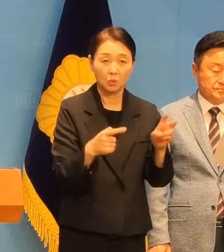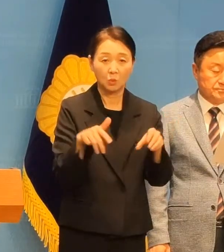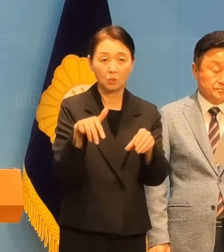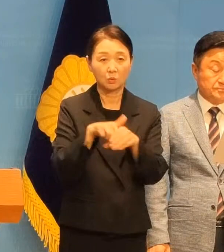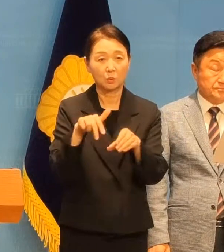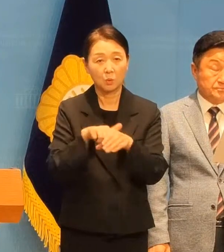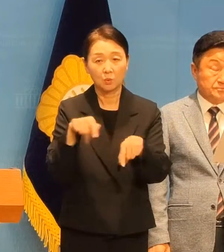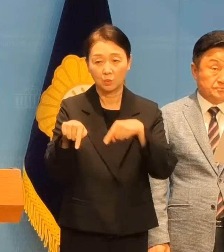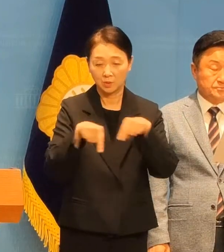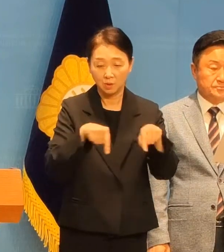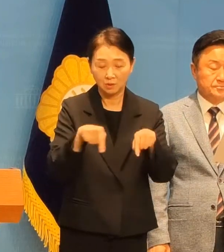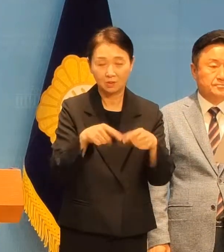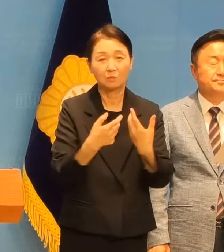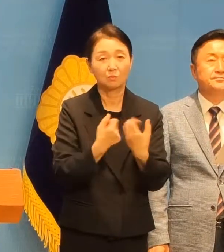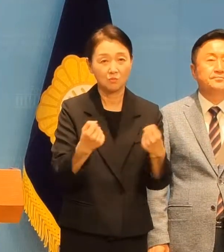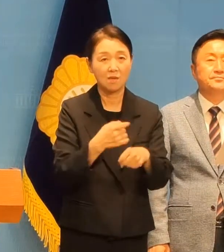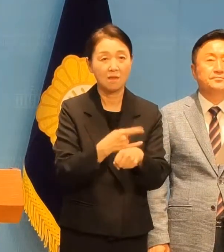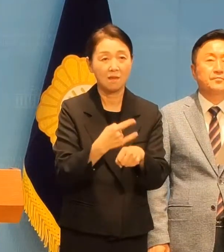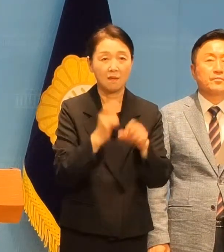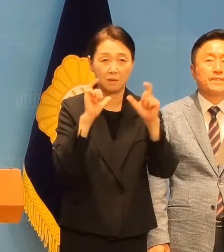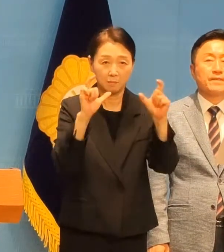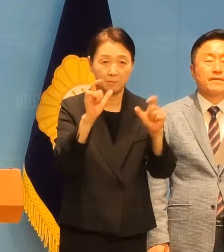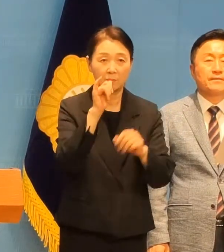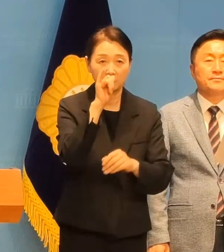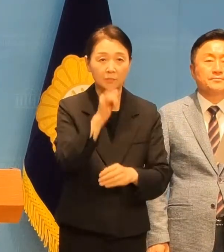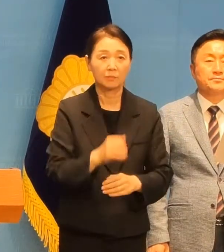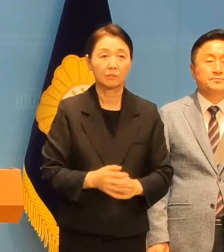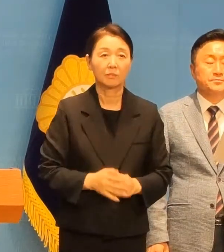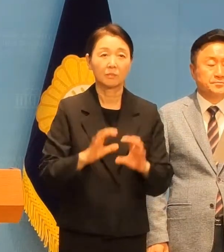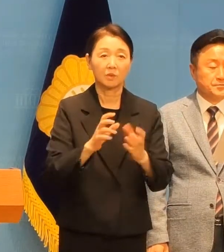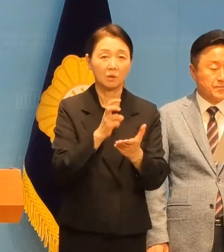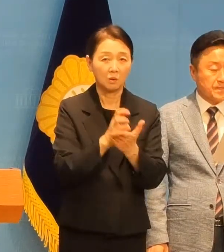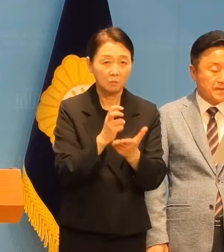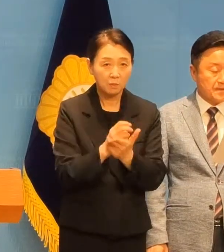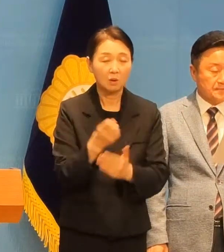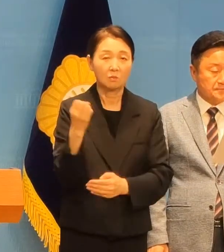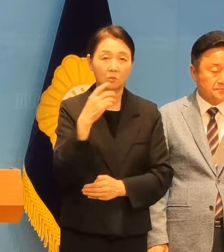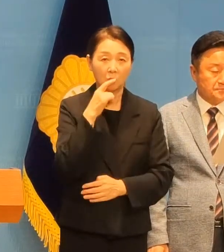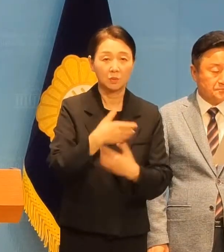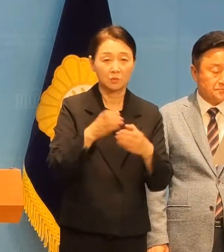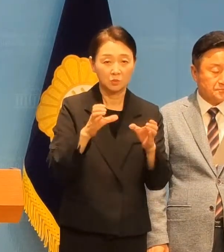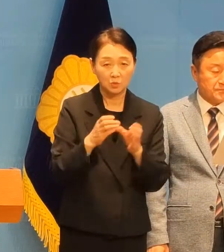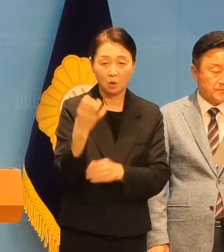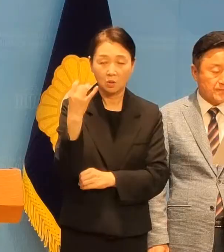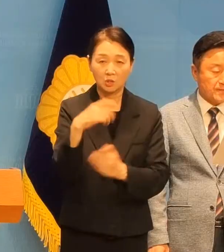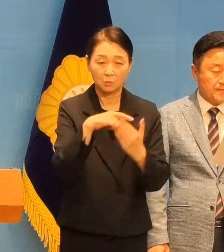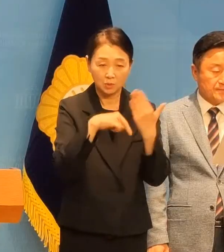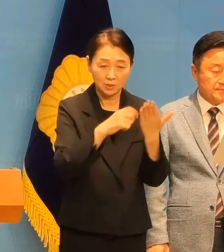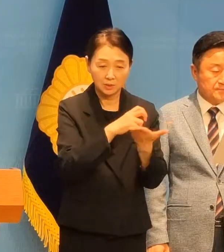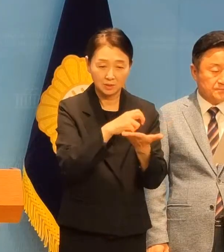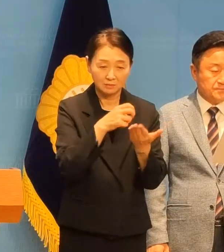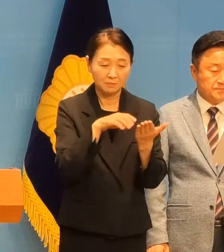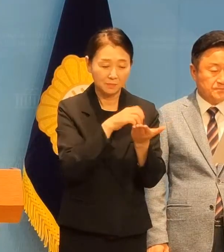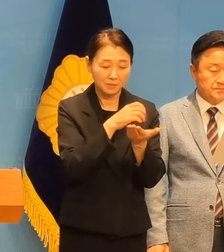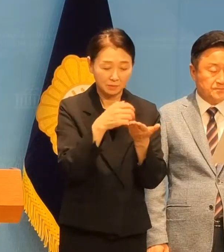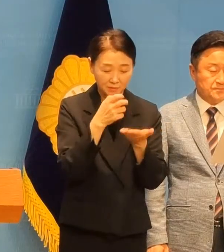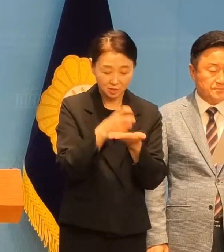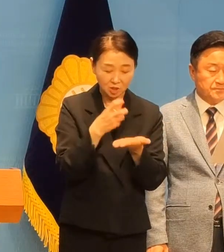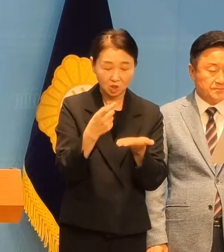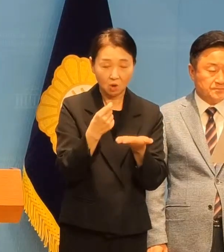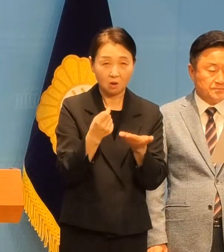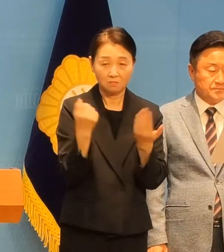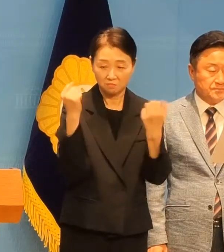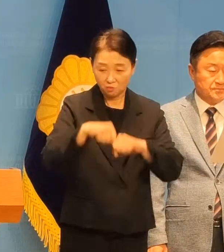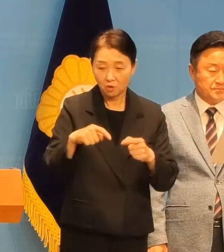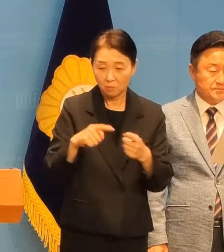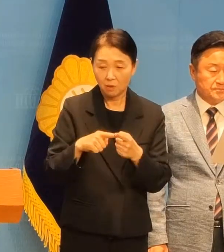종교와 정치는 분리된다고 천명하고 있습니다. 헌법과 민주적 기본 질서의 근간을 무너뜨리는 정교